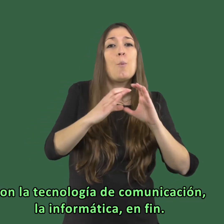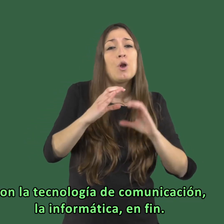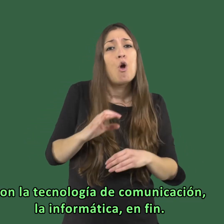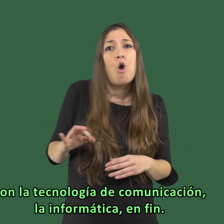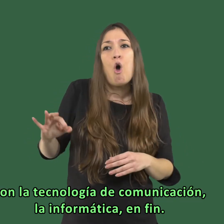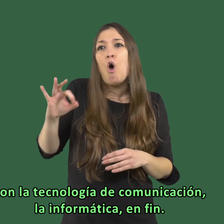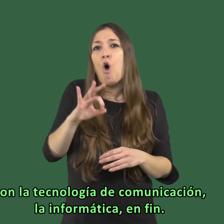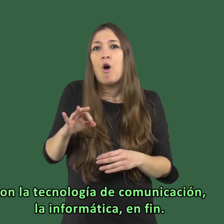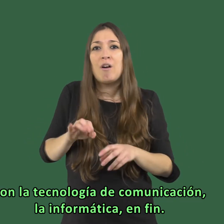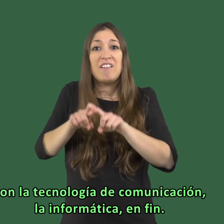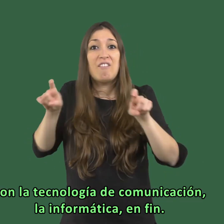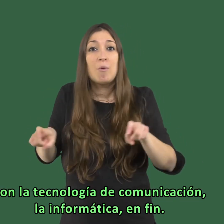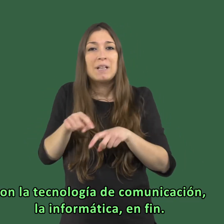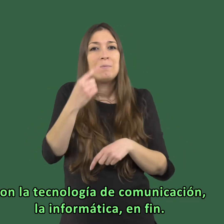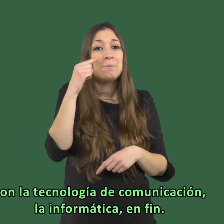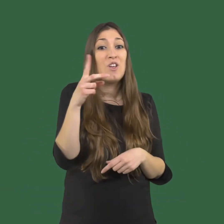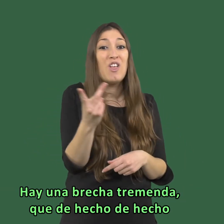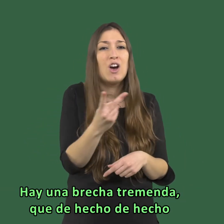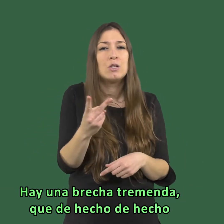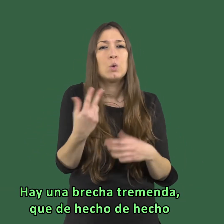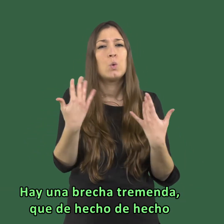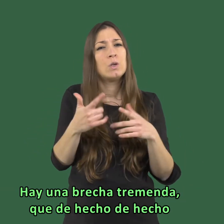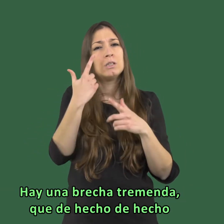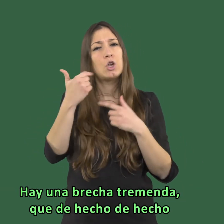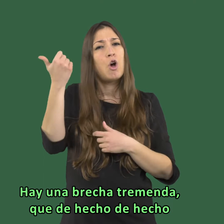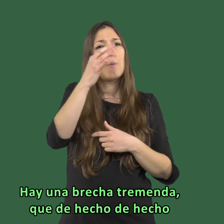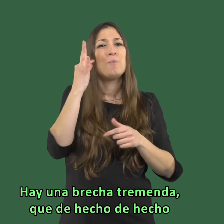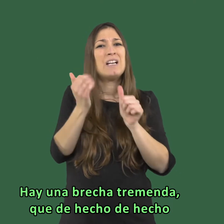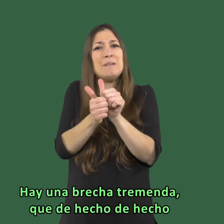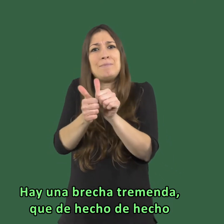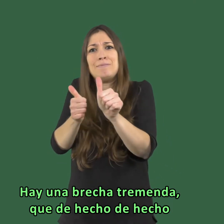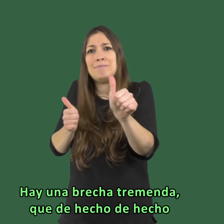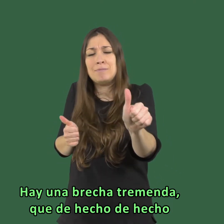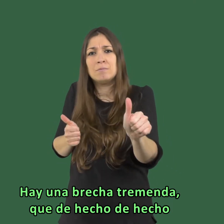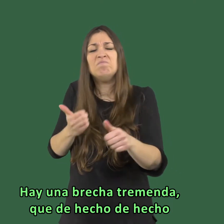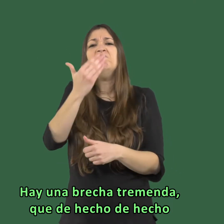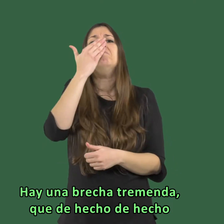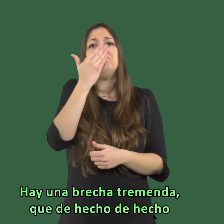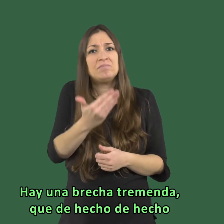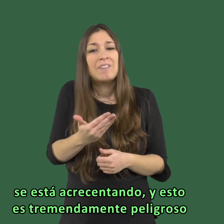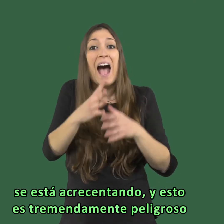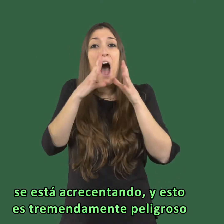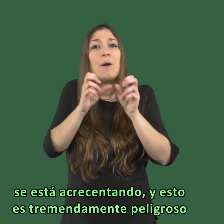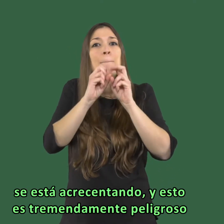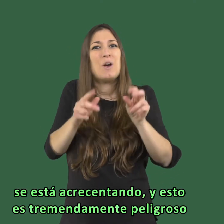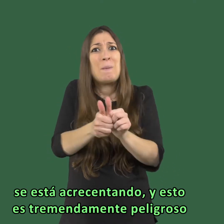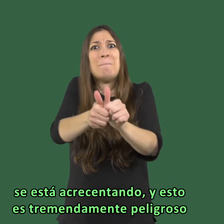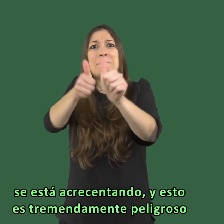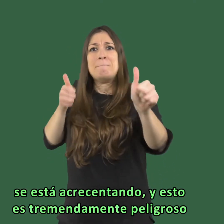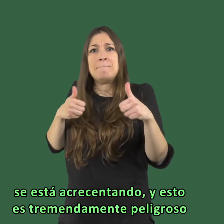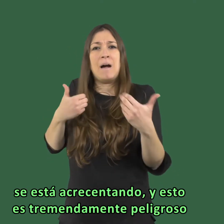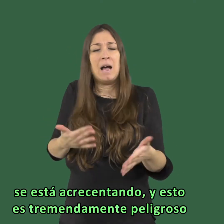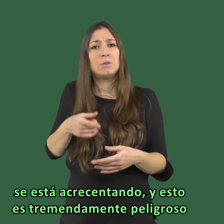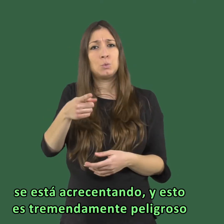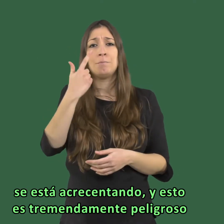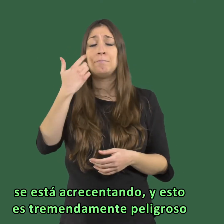de comunicación, la informática, en fin, ahí hay una brecha tremenda que de hecho se está acrecentando.